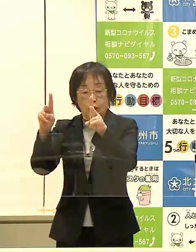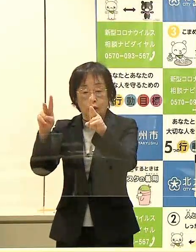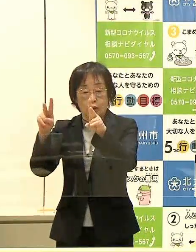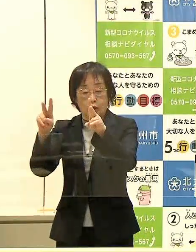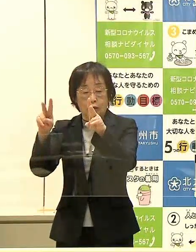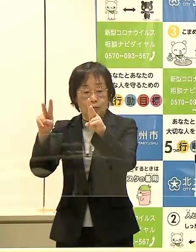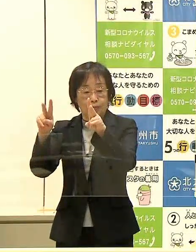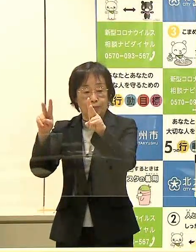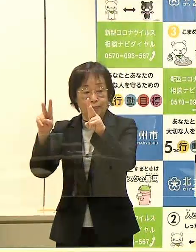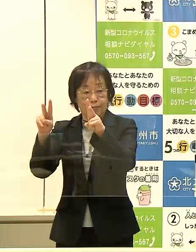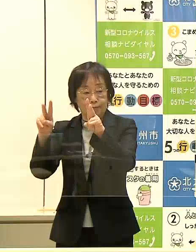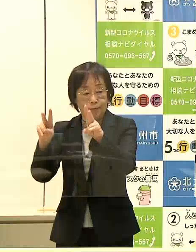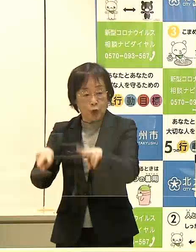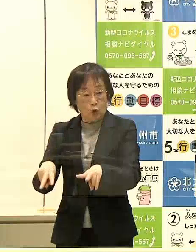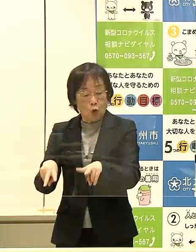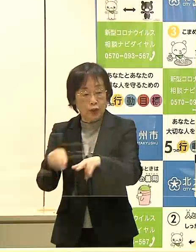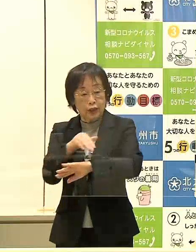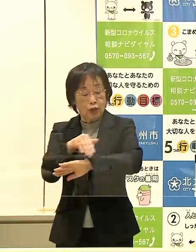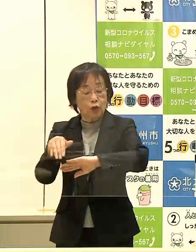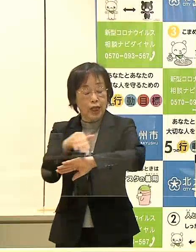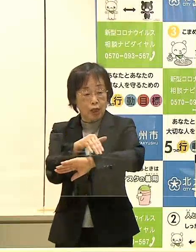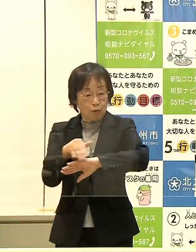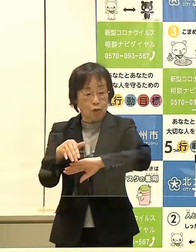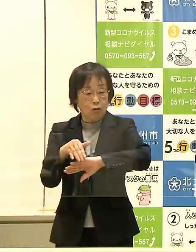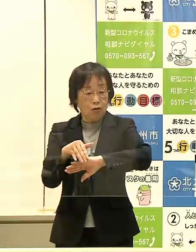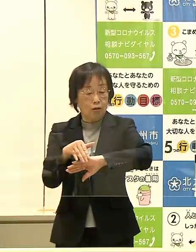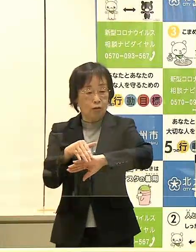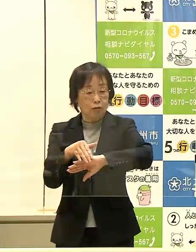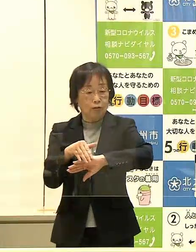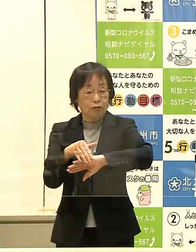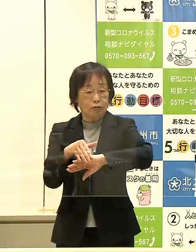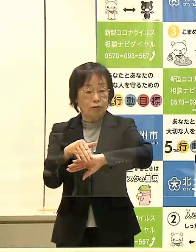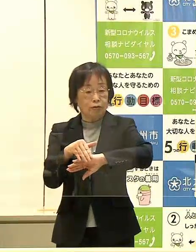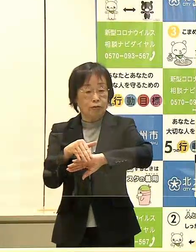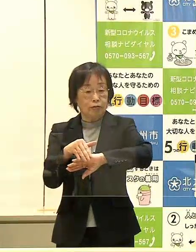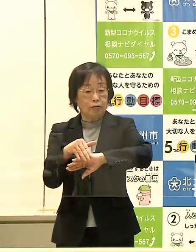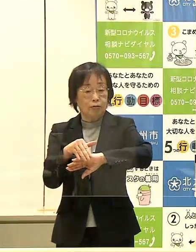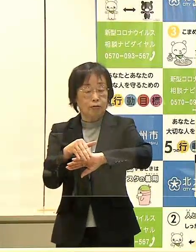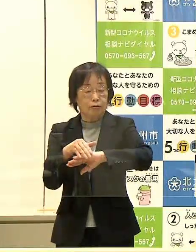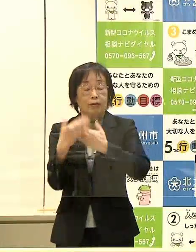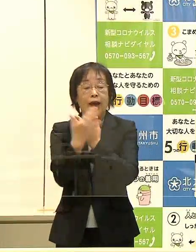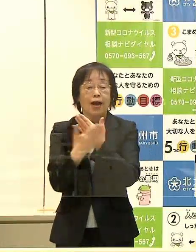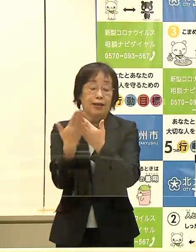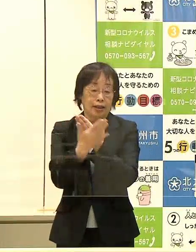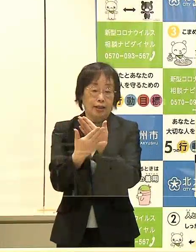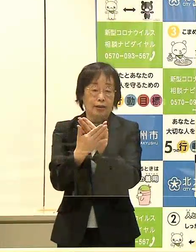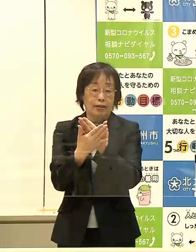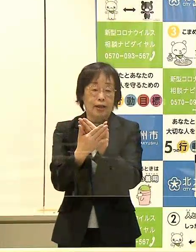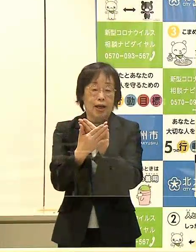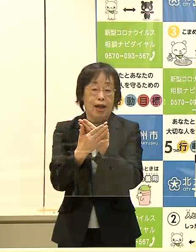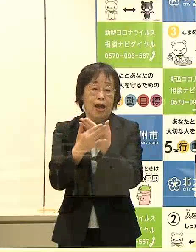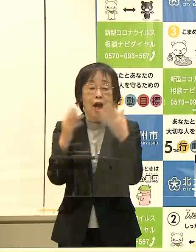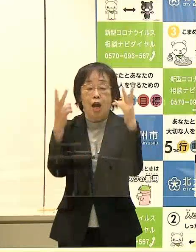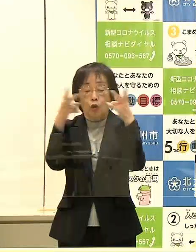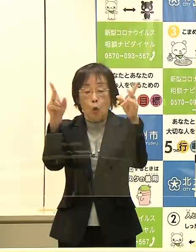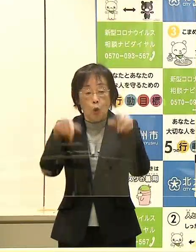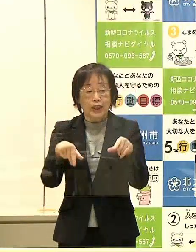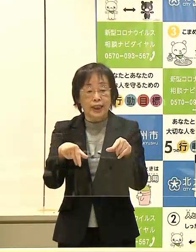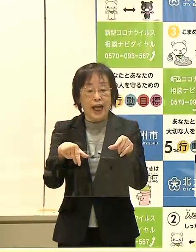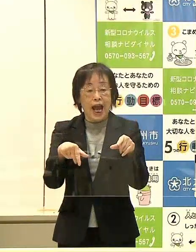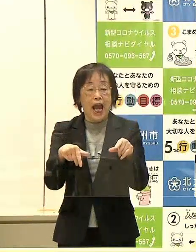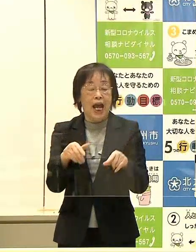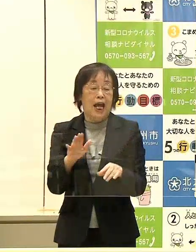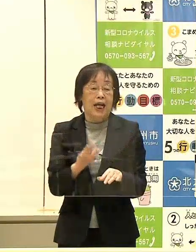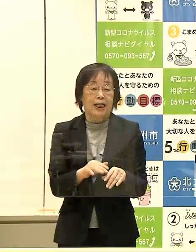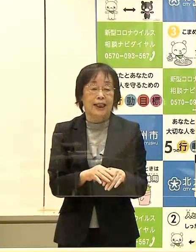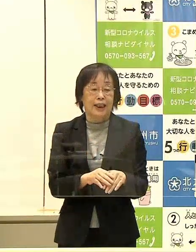検討するわけでありますがその中で大変重要な行事は出初式とですねそして